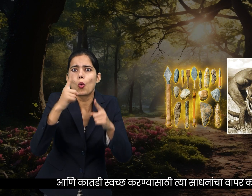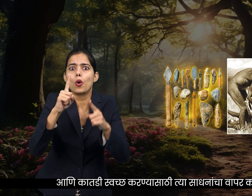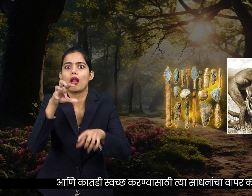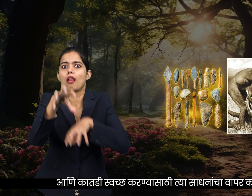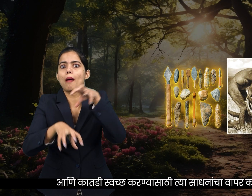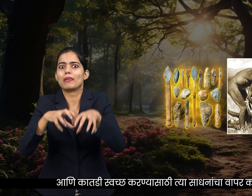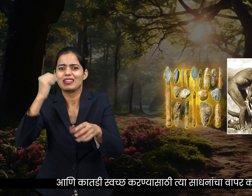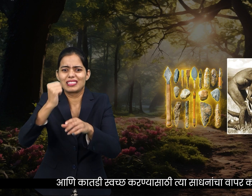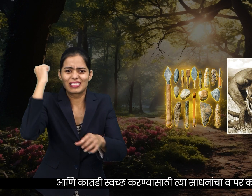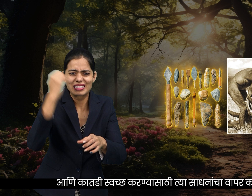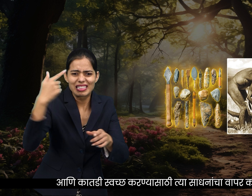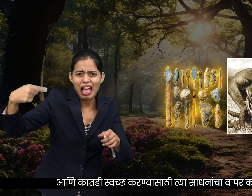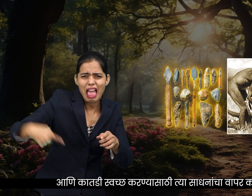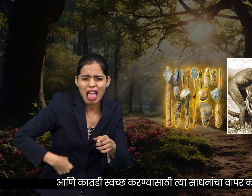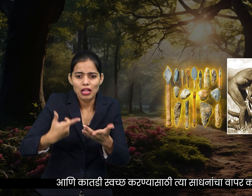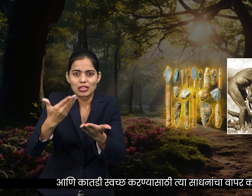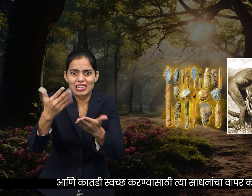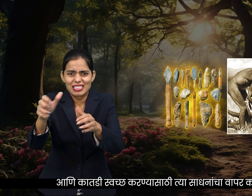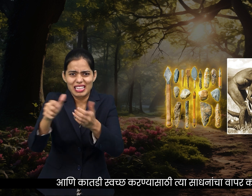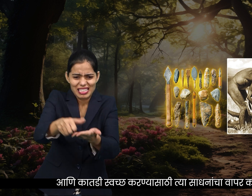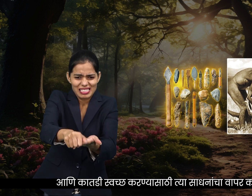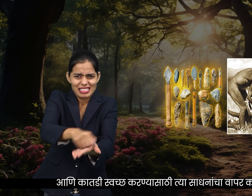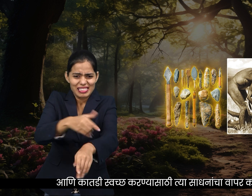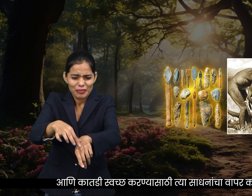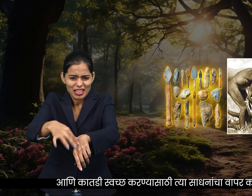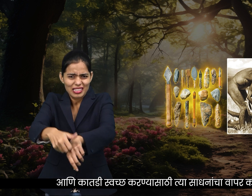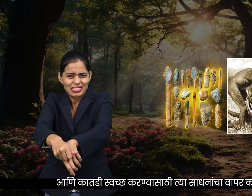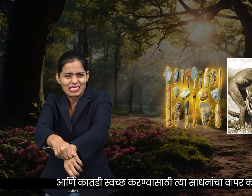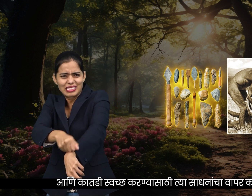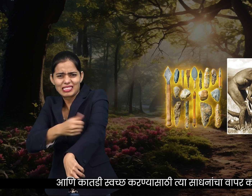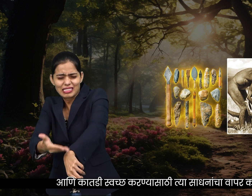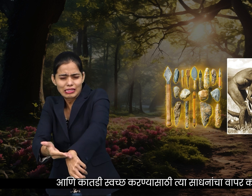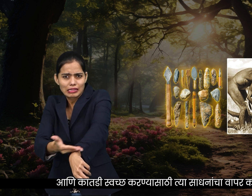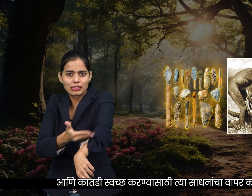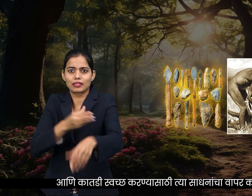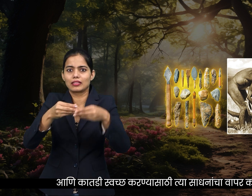आणि कातडी स्वच्छ करण्यासाठी त्या साधनांचा वापर करत असत.